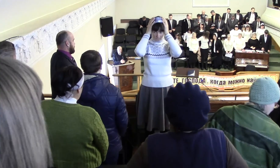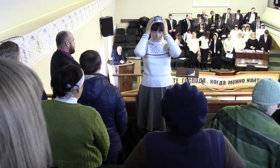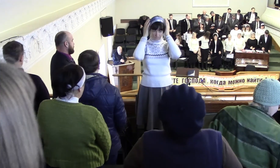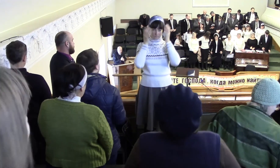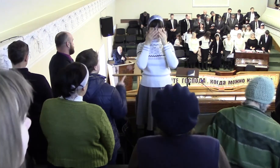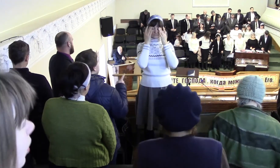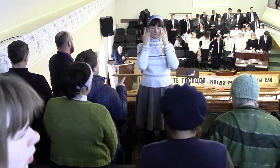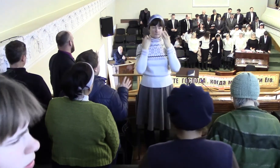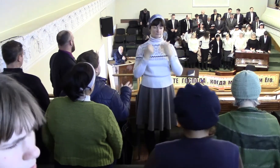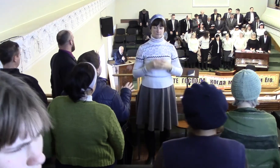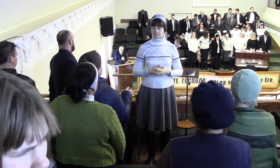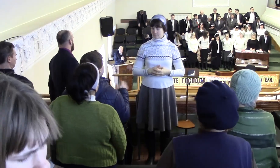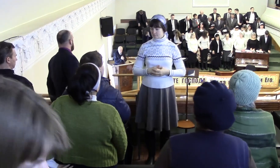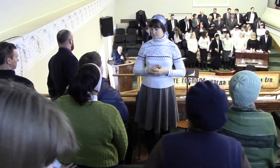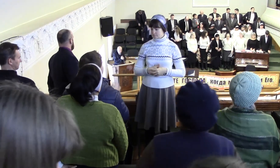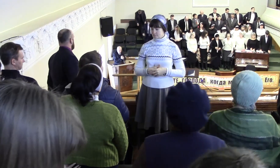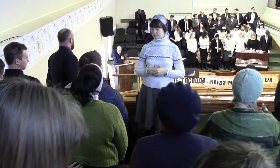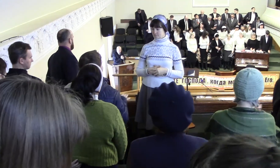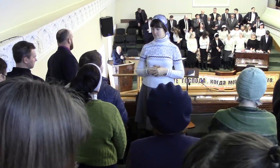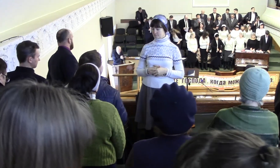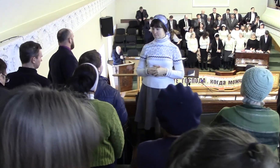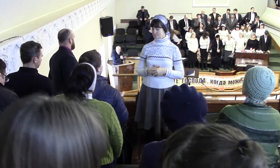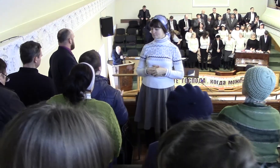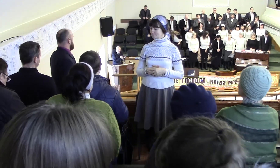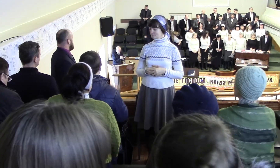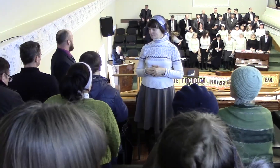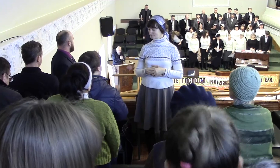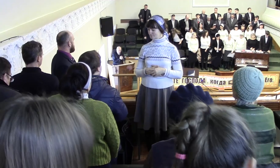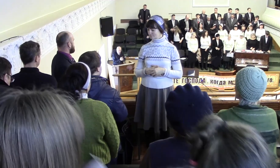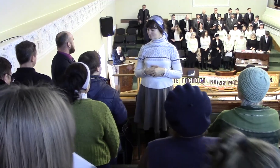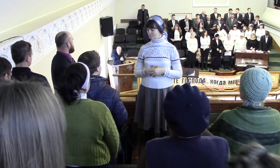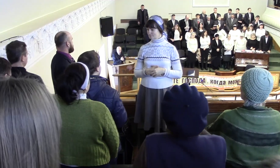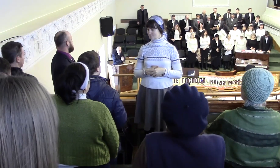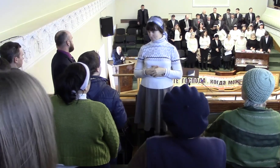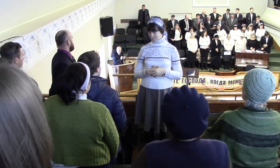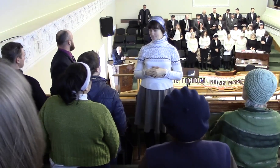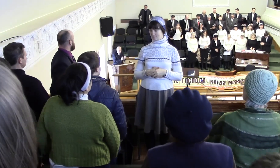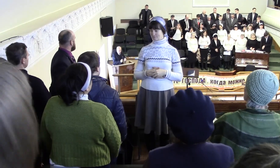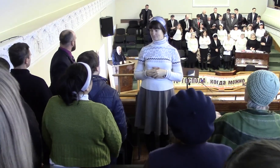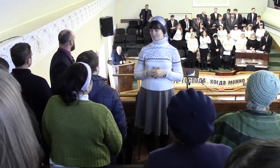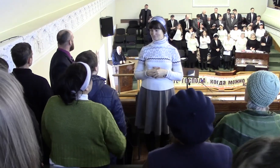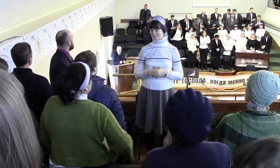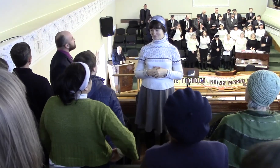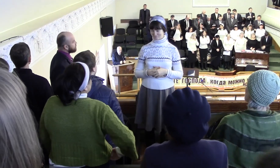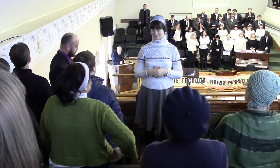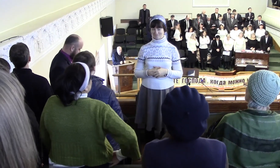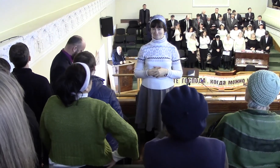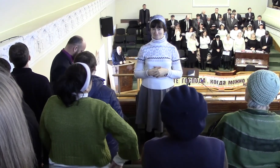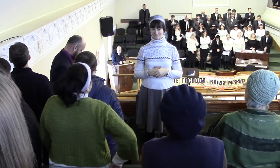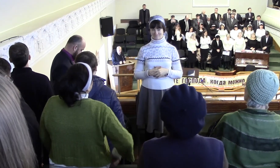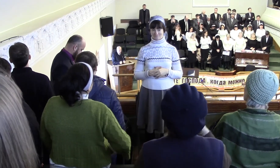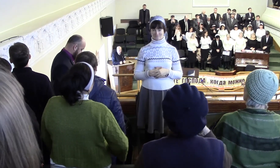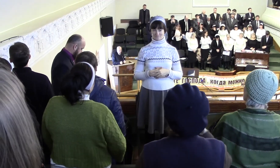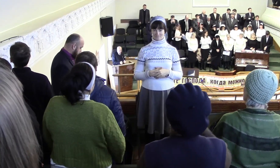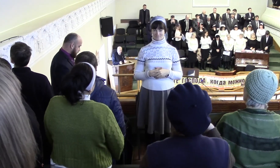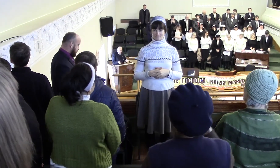сейчас. Обратиться к Господу с покаянием, если есть. Если есть кто желал бы, значит, для Господа